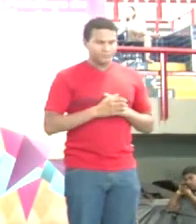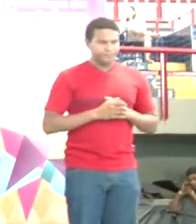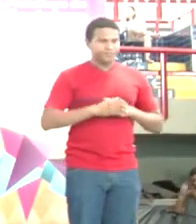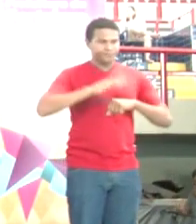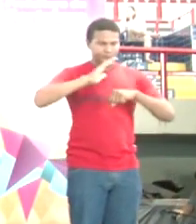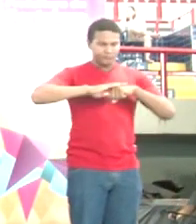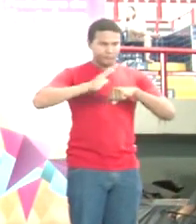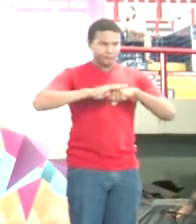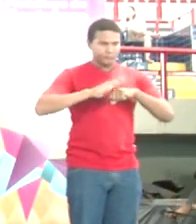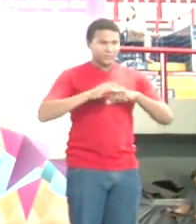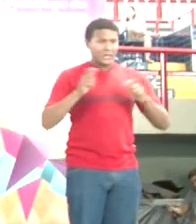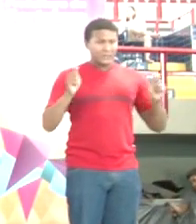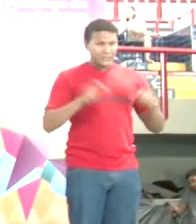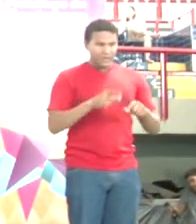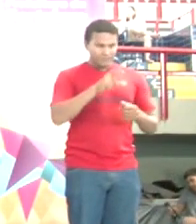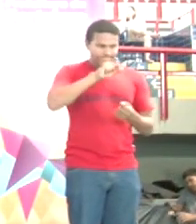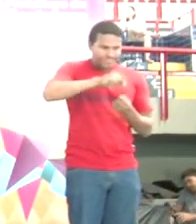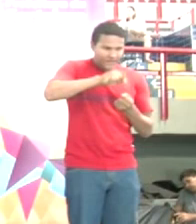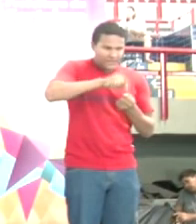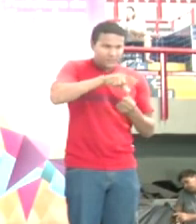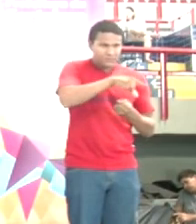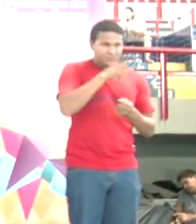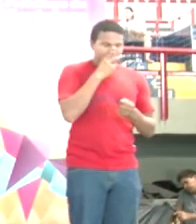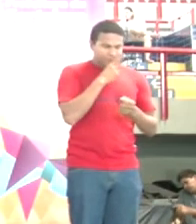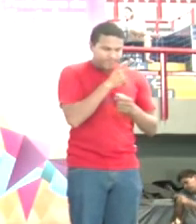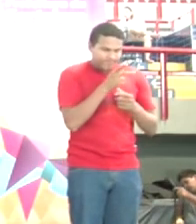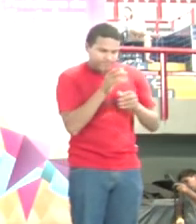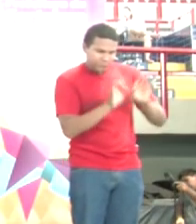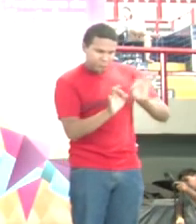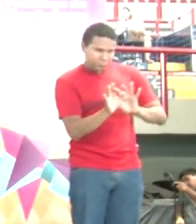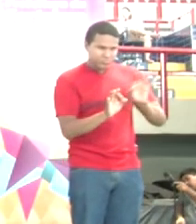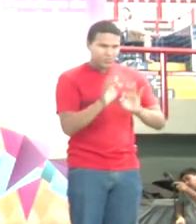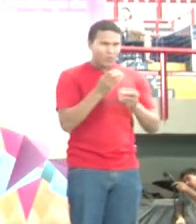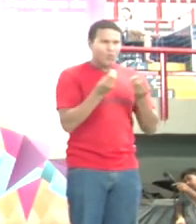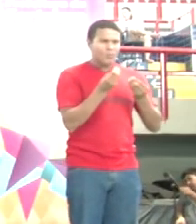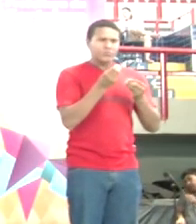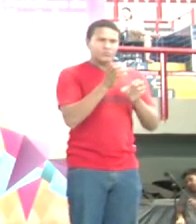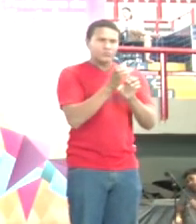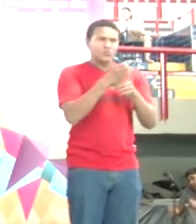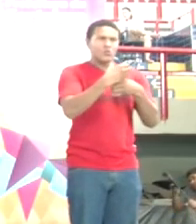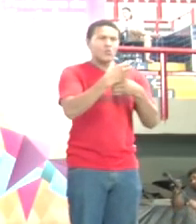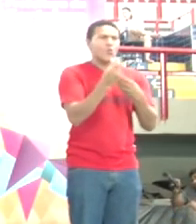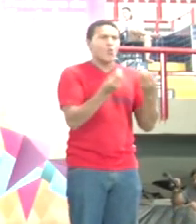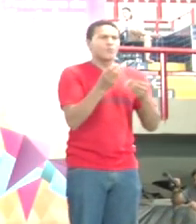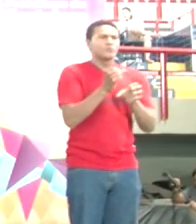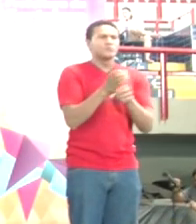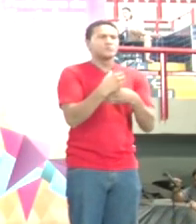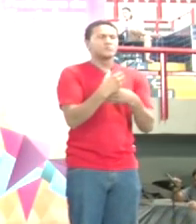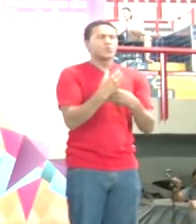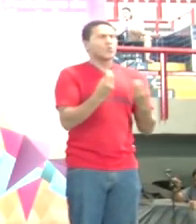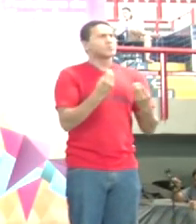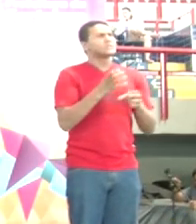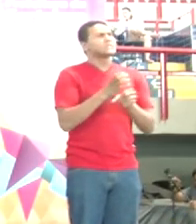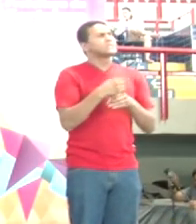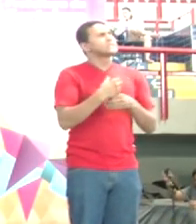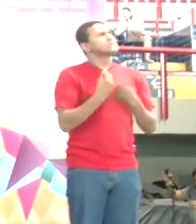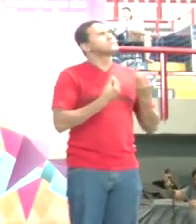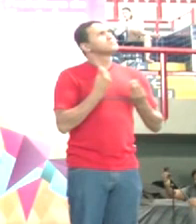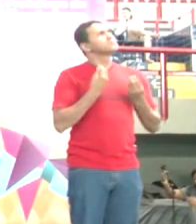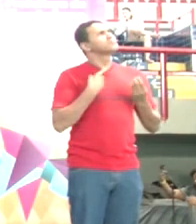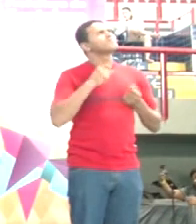construir a figura. Eu quero construir um cilindro. O que eu faço? preciso de quê para construir um